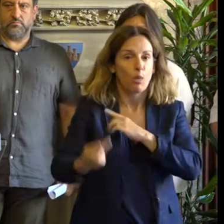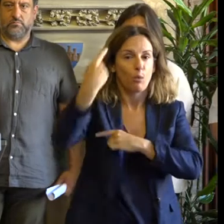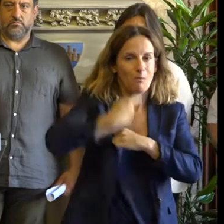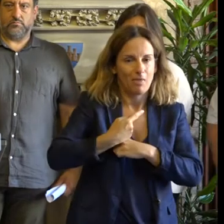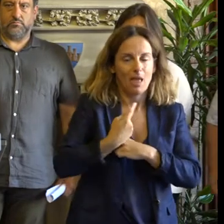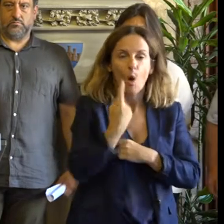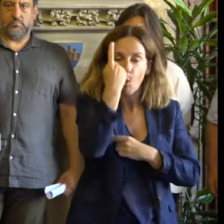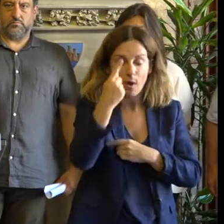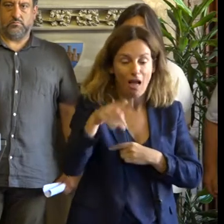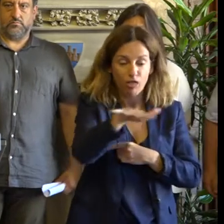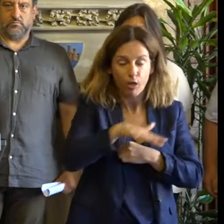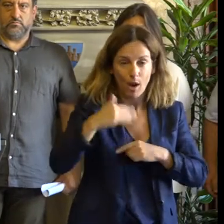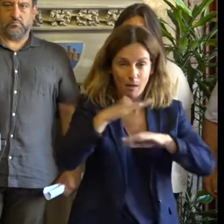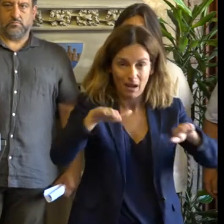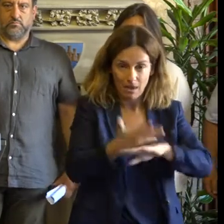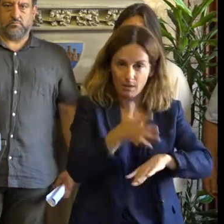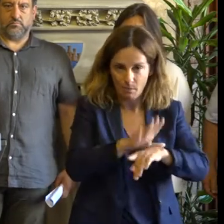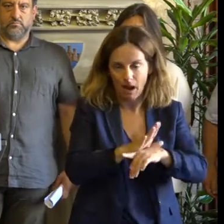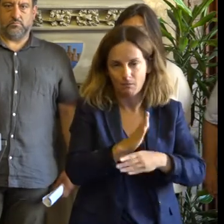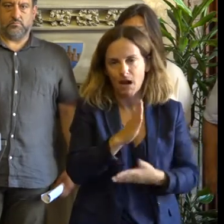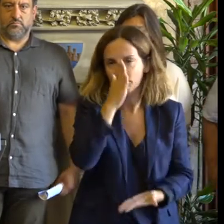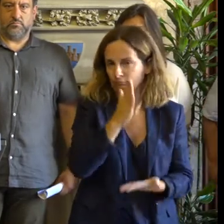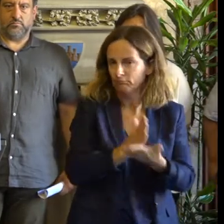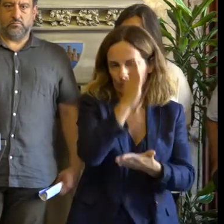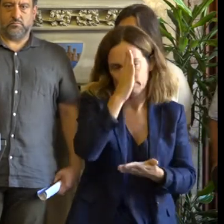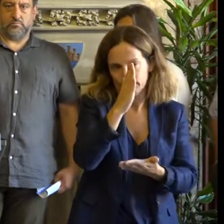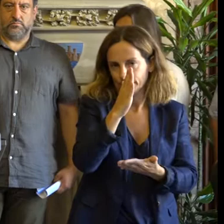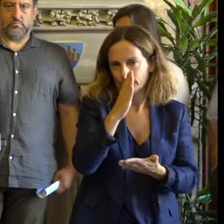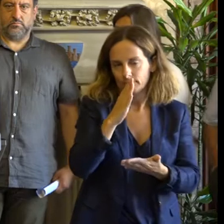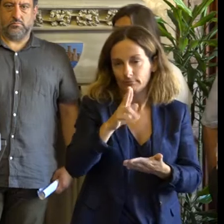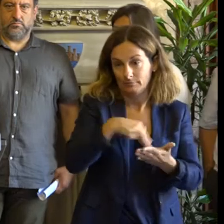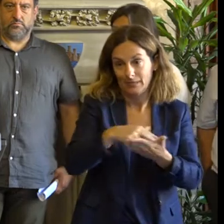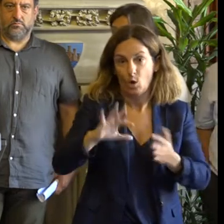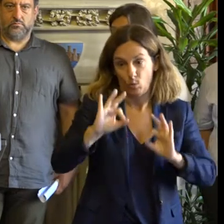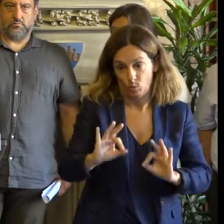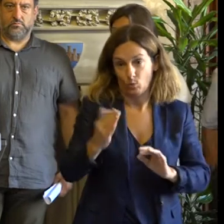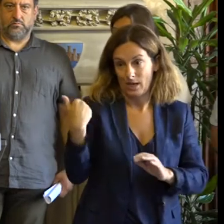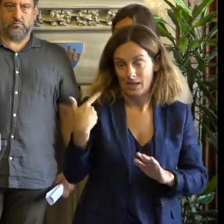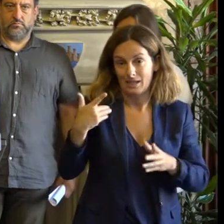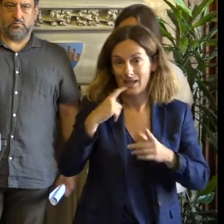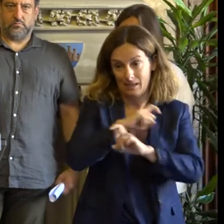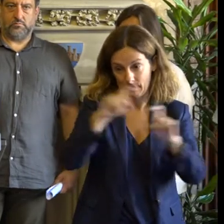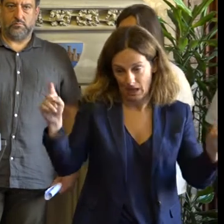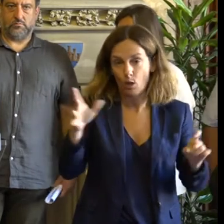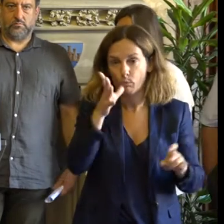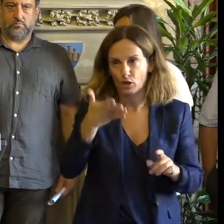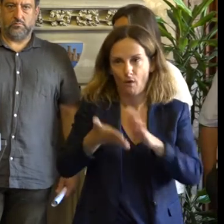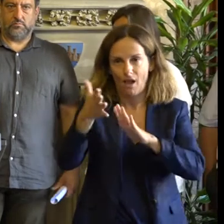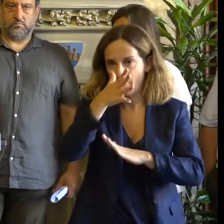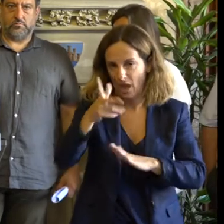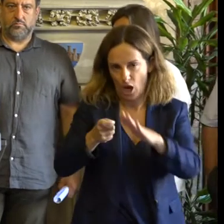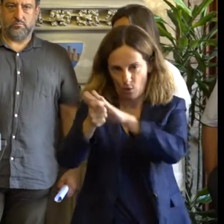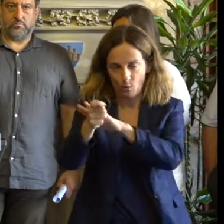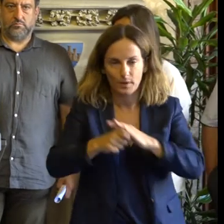anunciar la consellera Garrido que apel·laríem en el Tribunal Superior de Justícia. No? També s'ha iniciat tota